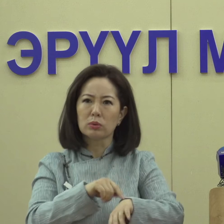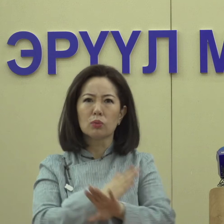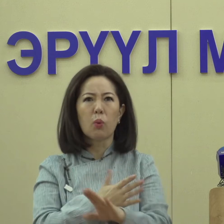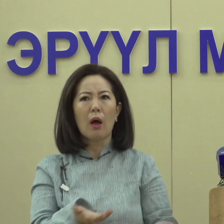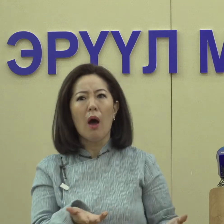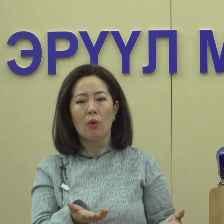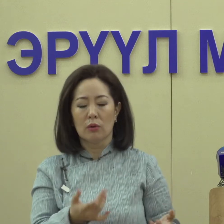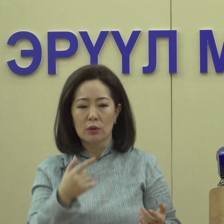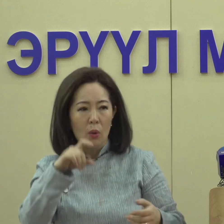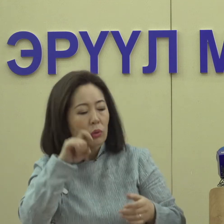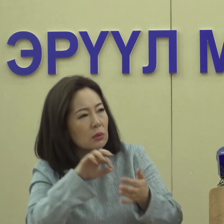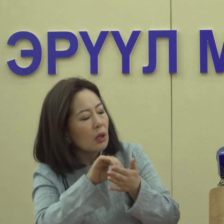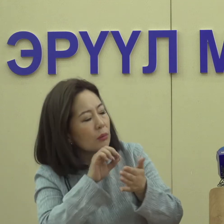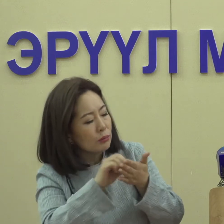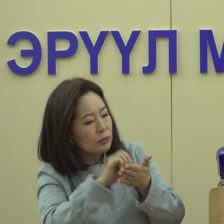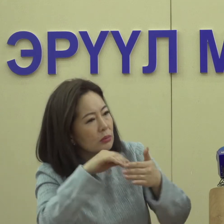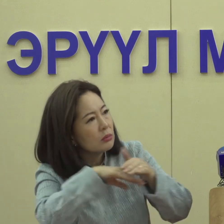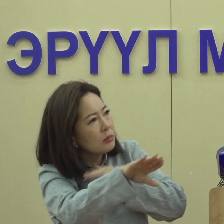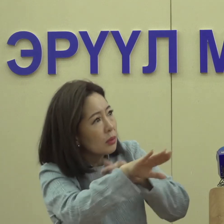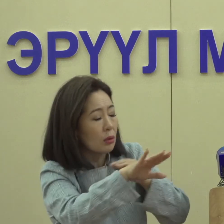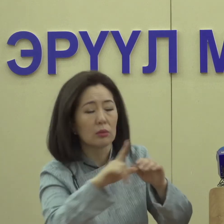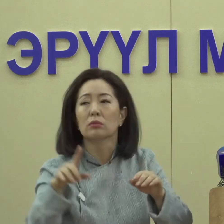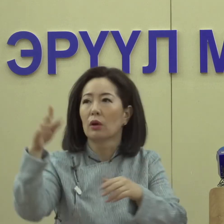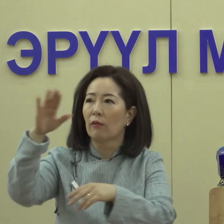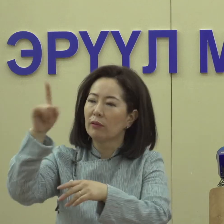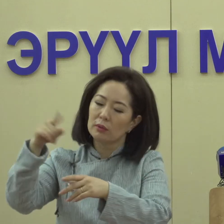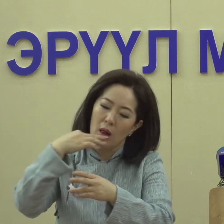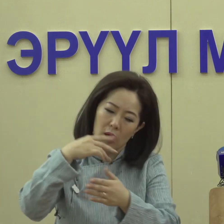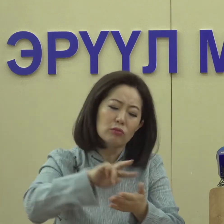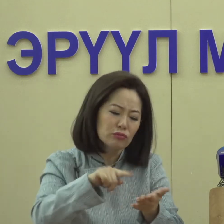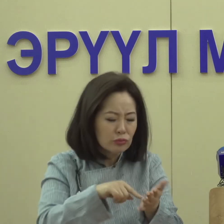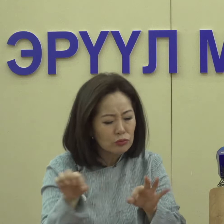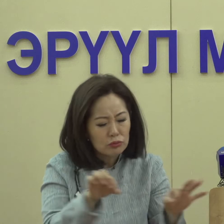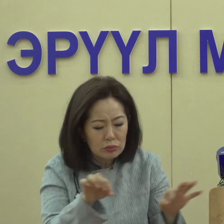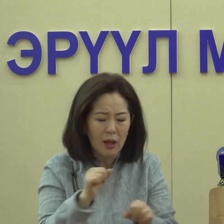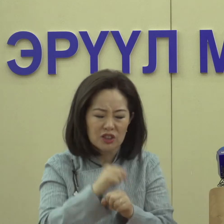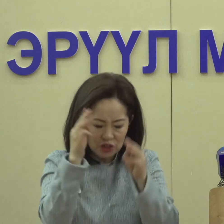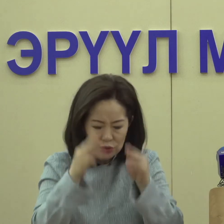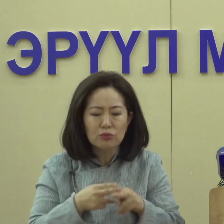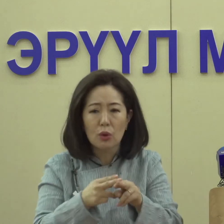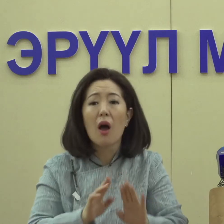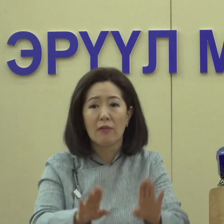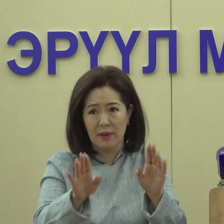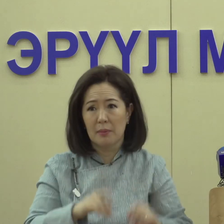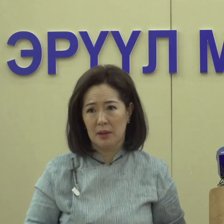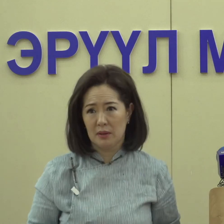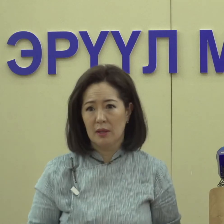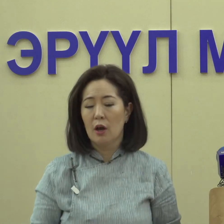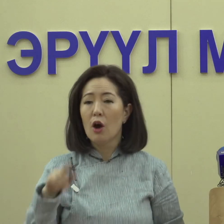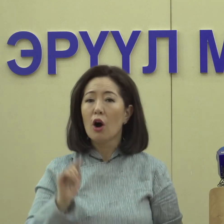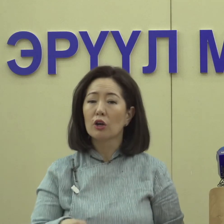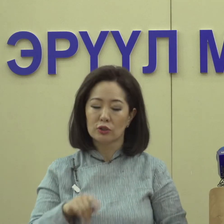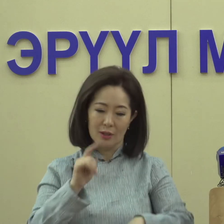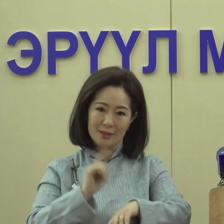шийдэж явж байгаа гэдэг бас хэлмээр байна. Гэхдээ одоо өнөөдрөөс эхлээд энэ сунгах хугацаа